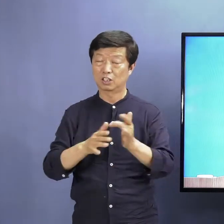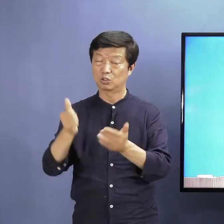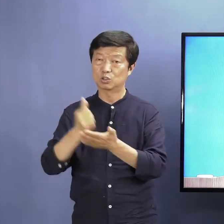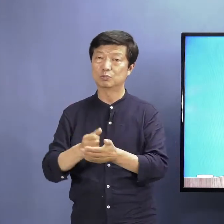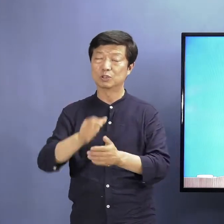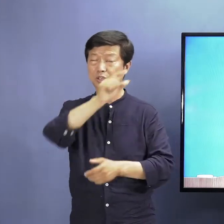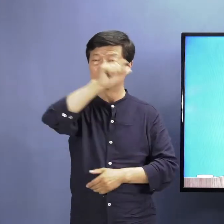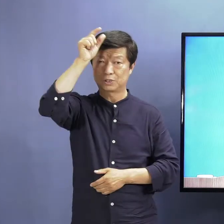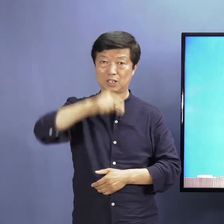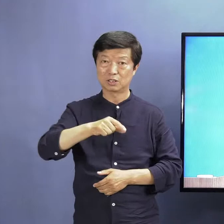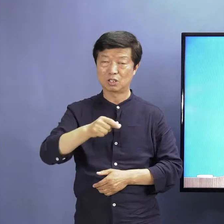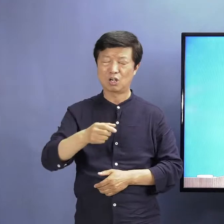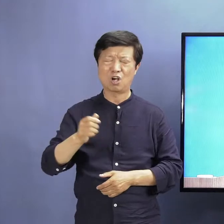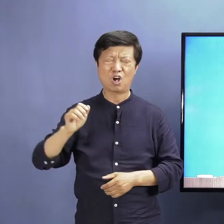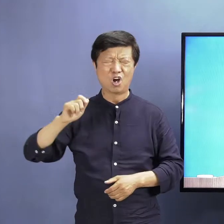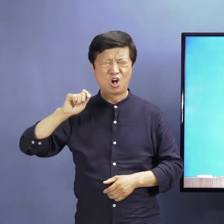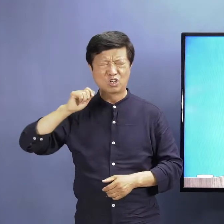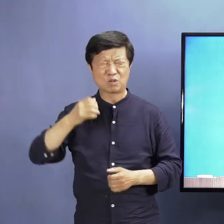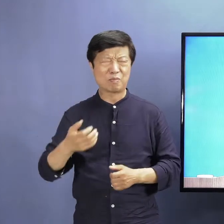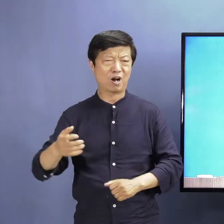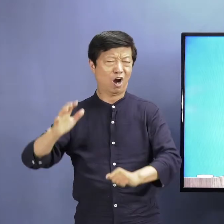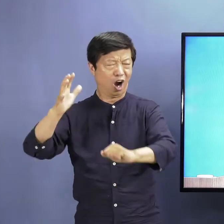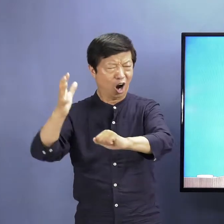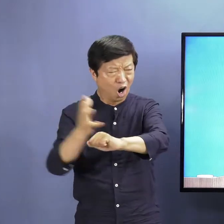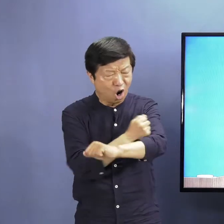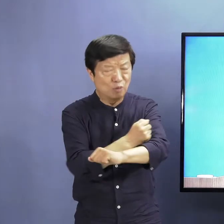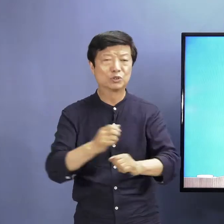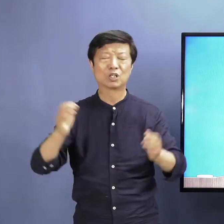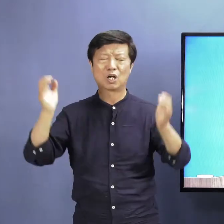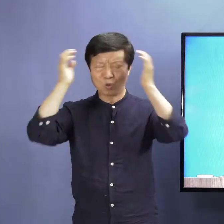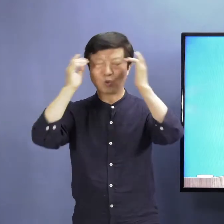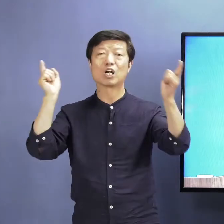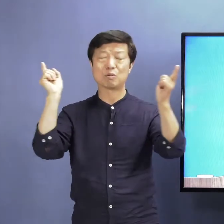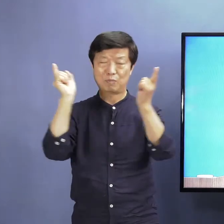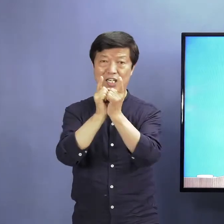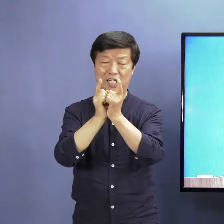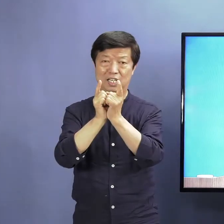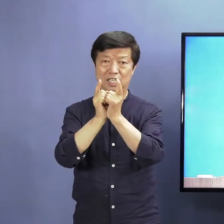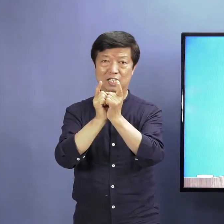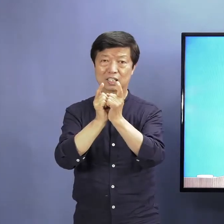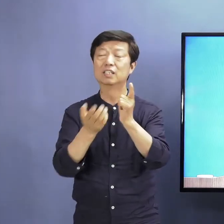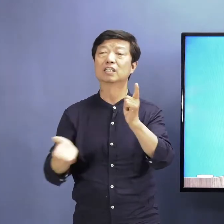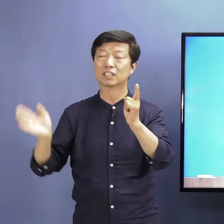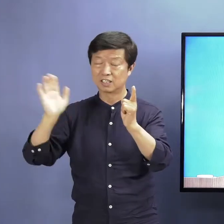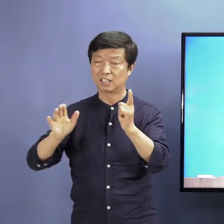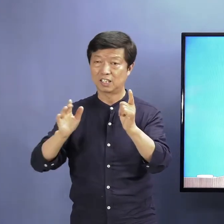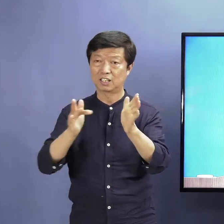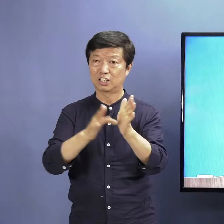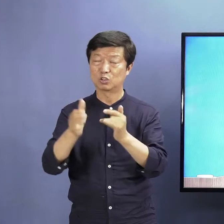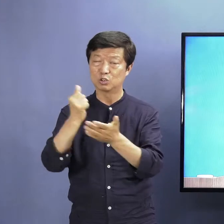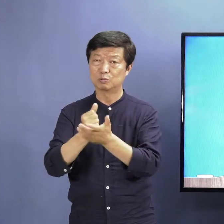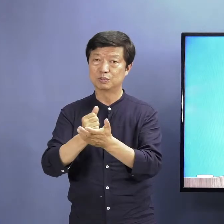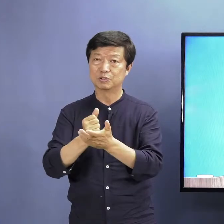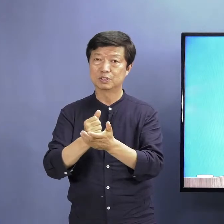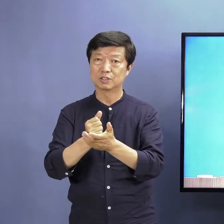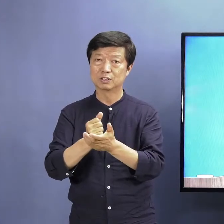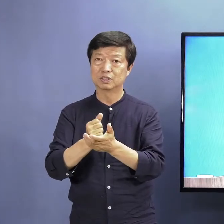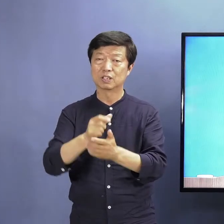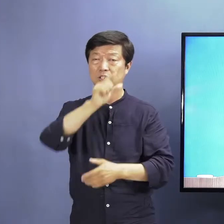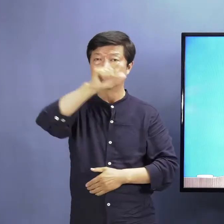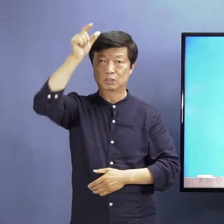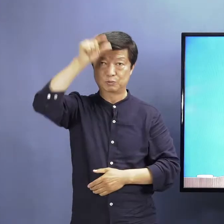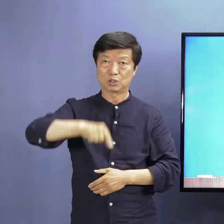엄청난 고난을 겪었죠. 아마 인간이 겪을 수 있는 고난 중에 가장 큰 고난일 거예요. 그러나 여러분 확실히 알지 않습니까? 예수님은